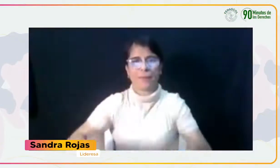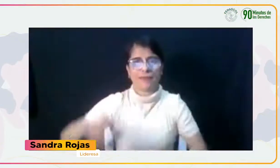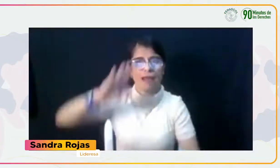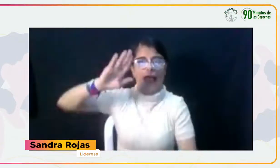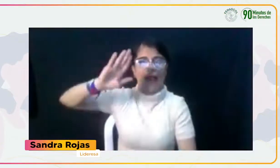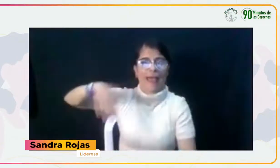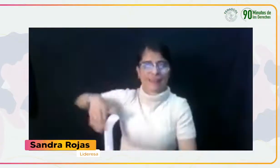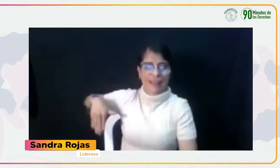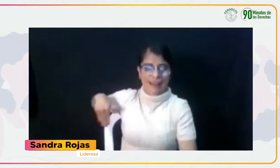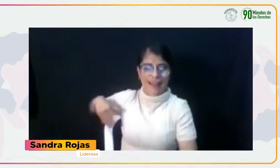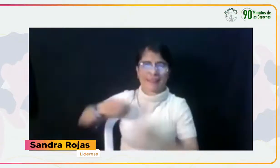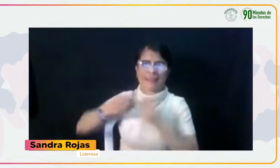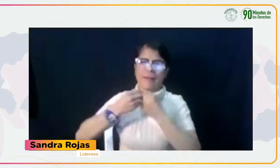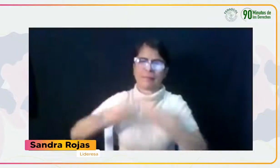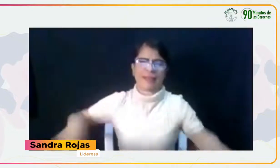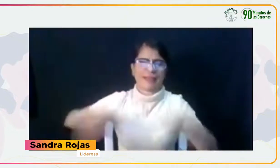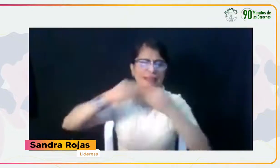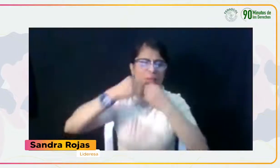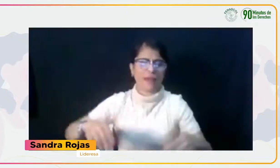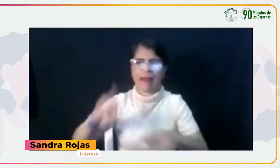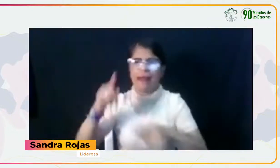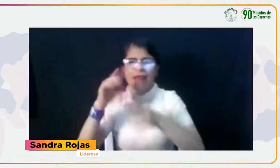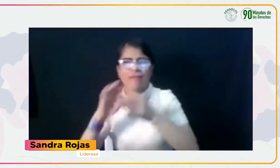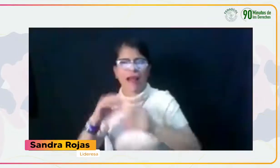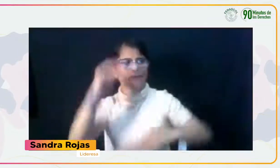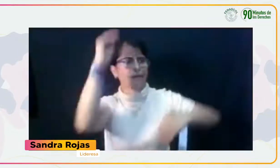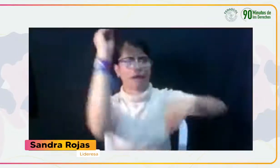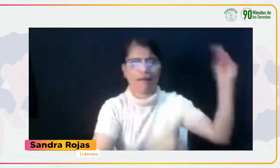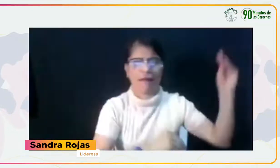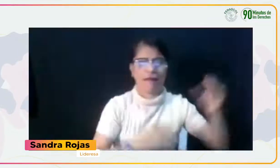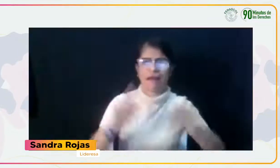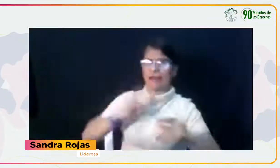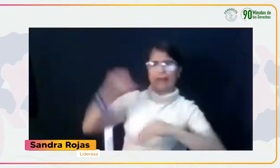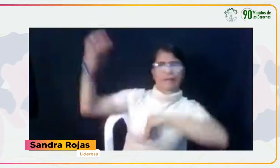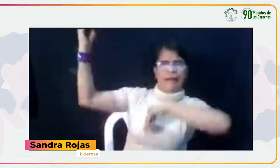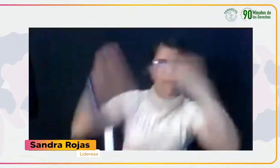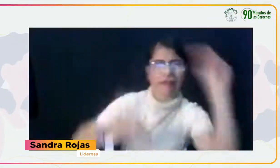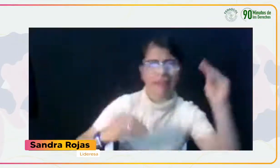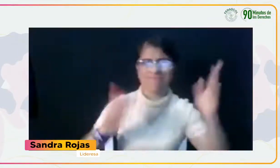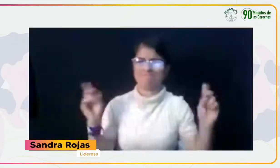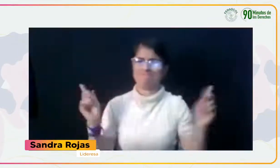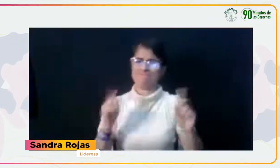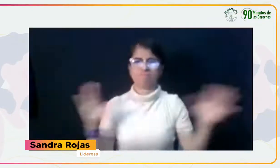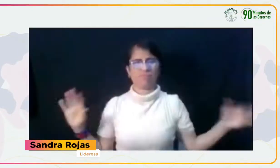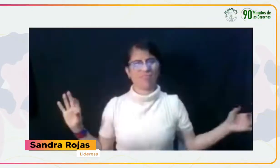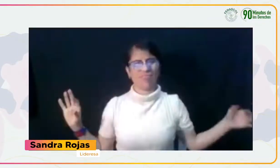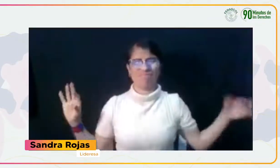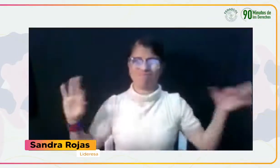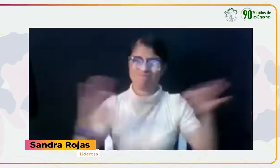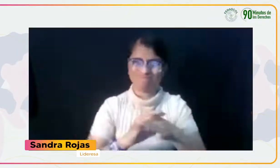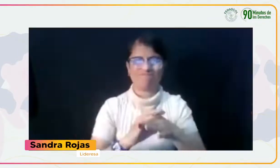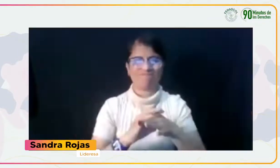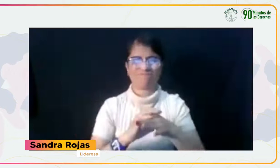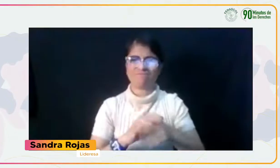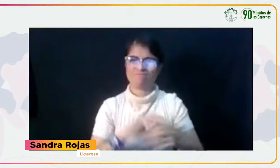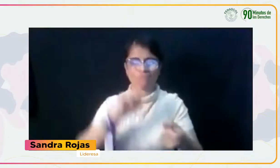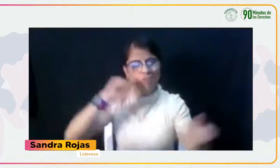para transformarse porque la educación se está viendo afectada. Estas posturas en desacuerdo están llevando a